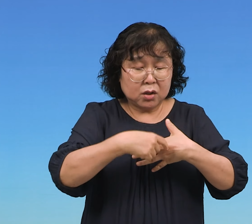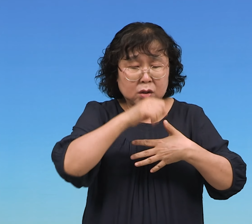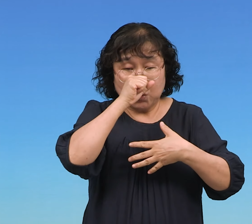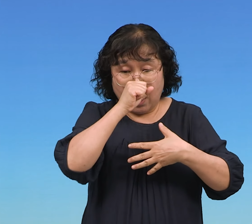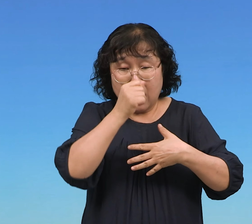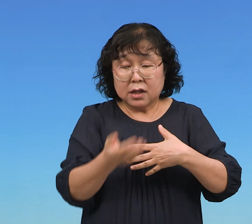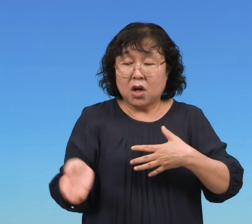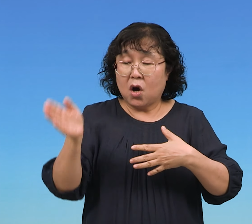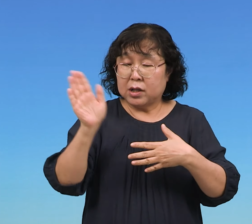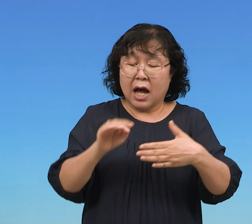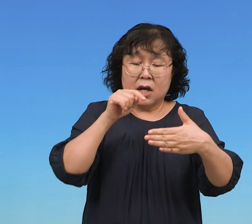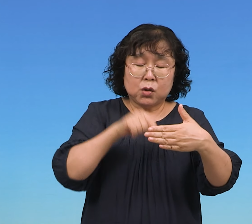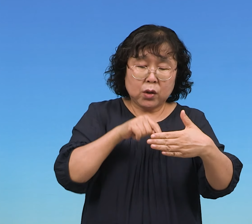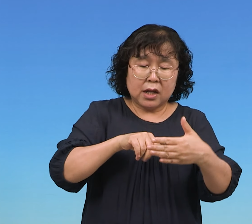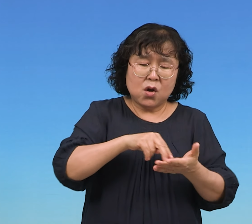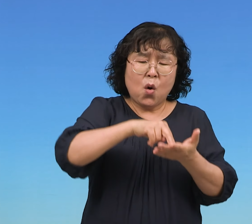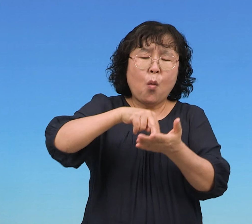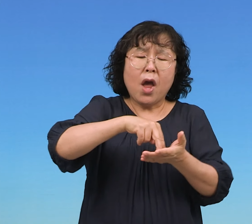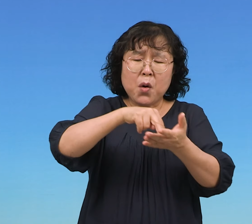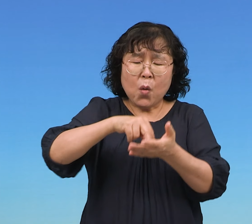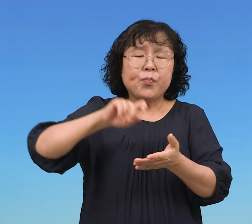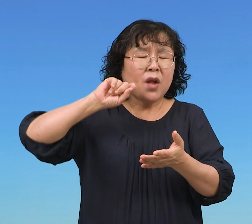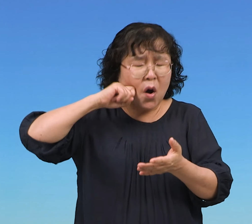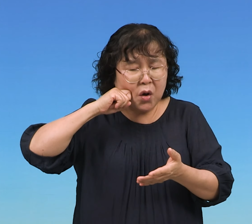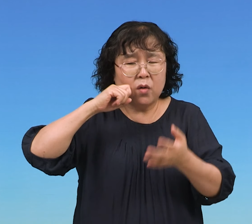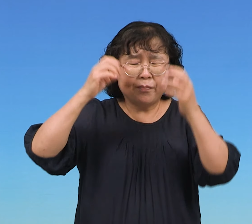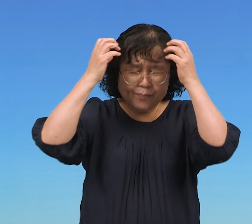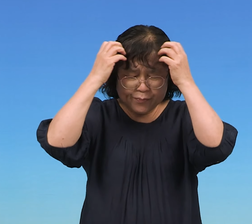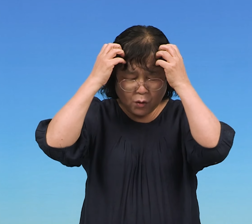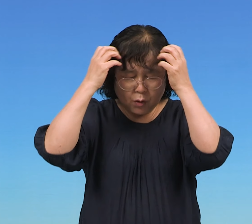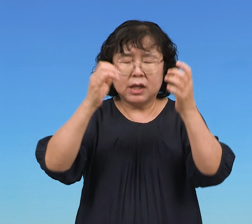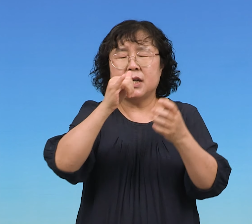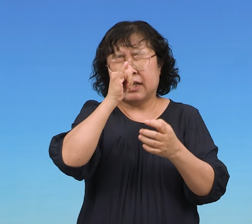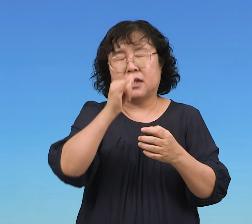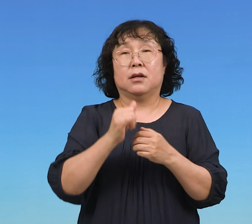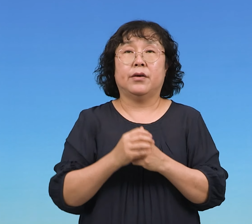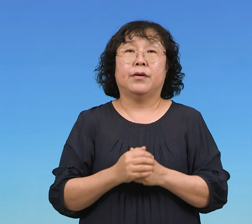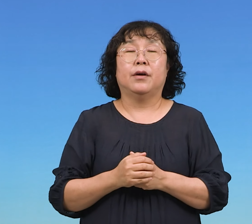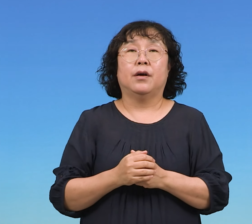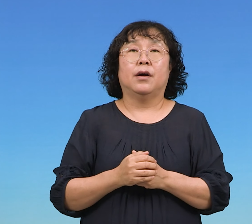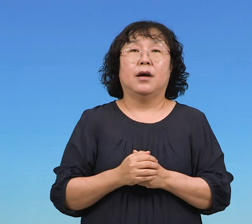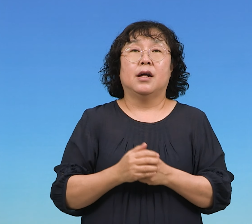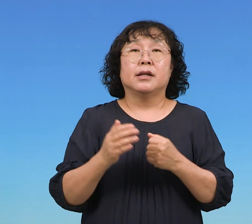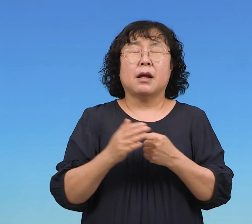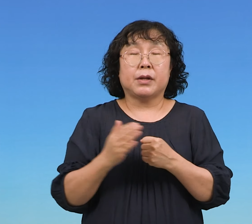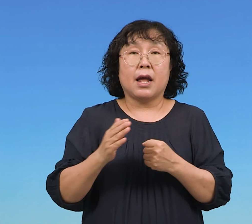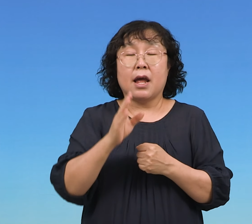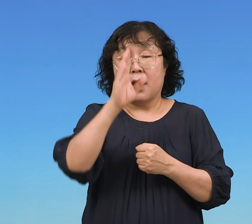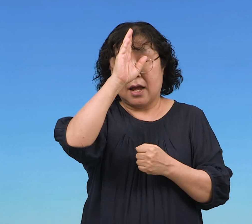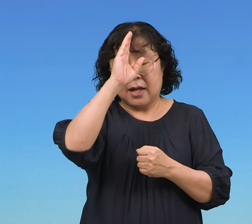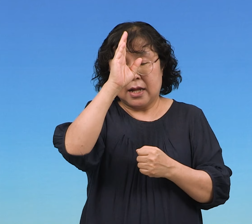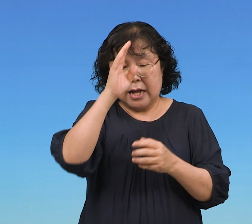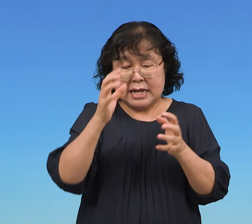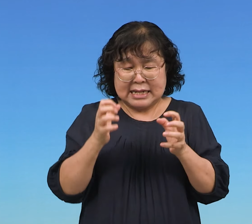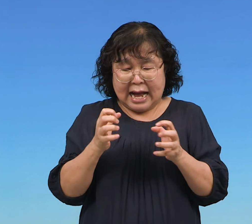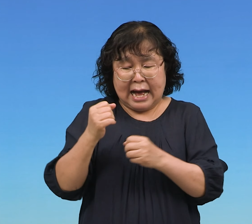꼬리표예요. 그러나 그에게 치명적인, 그래서 갑옷으로 투구로